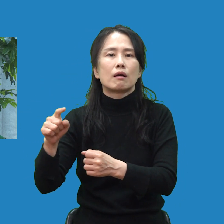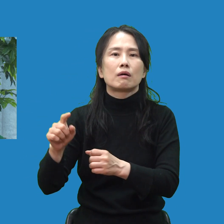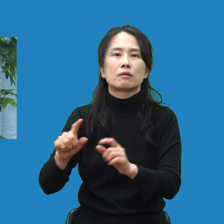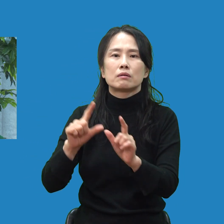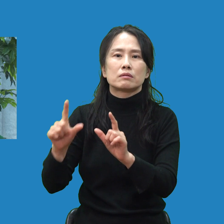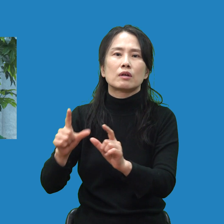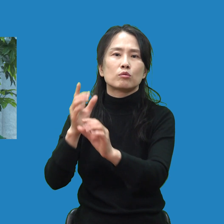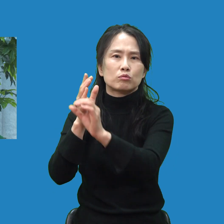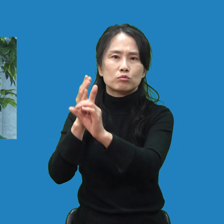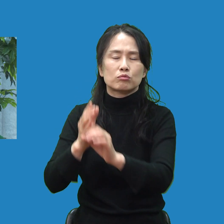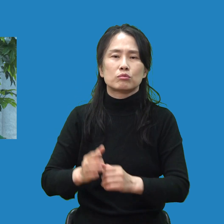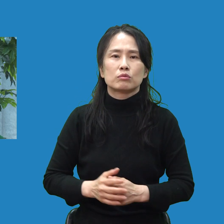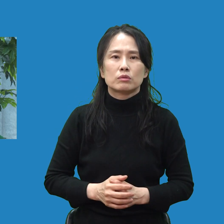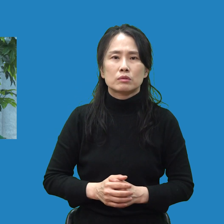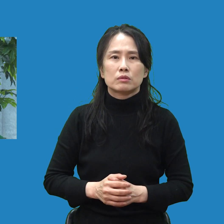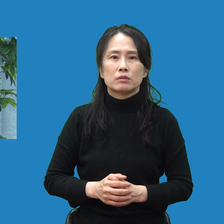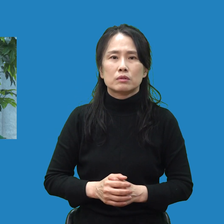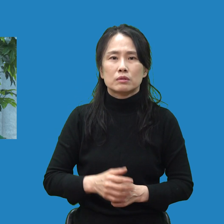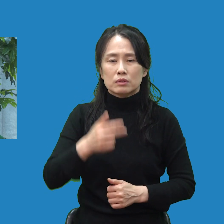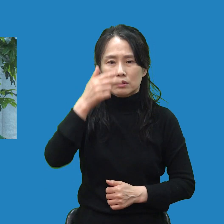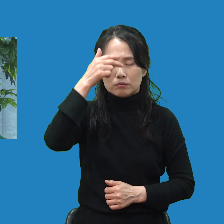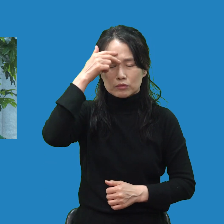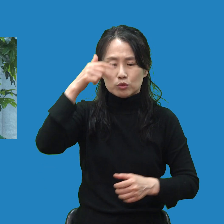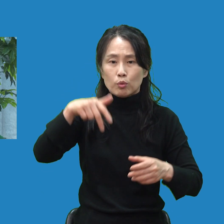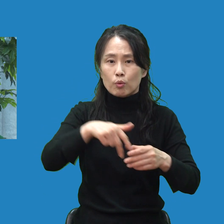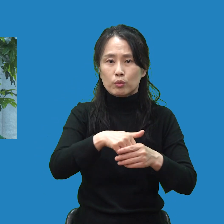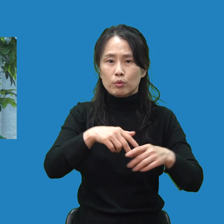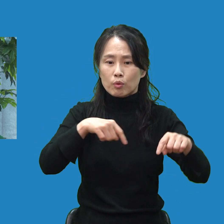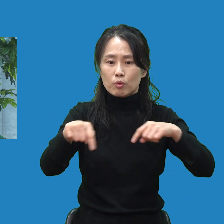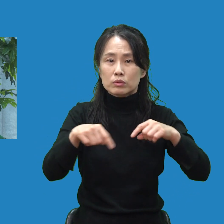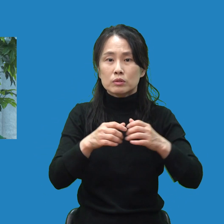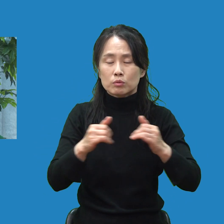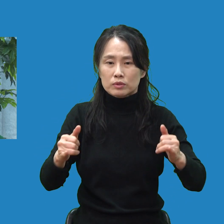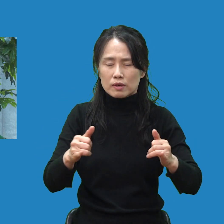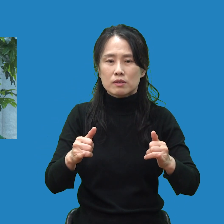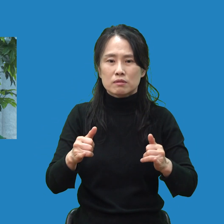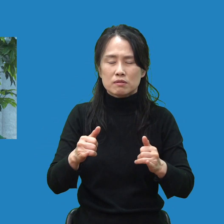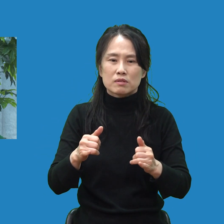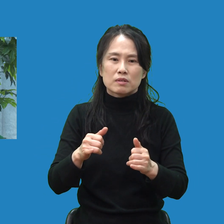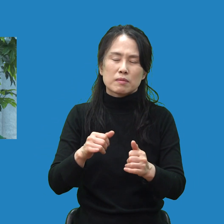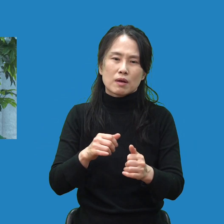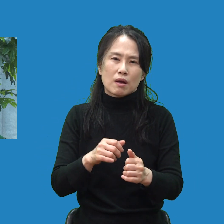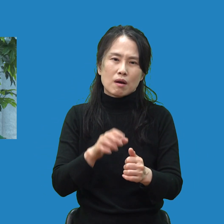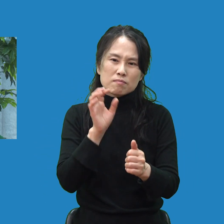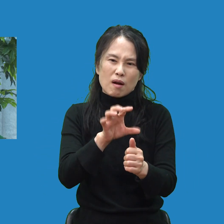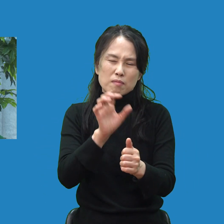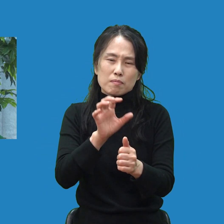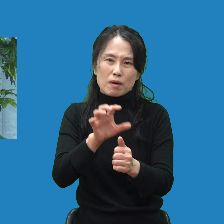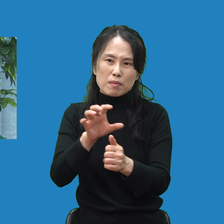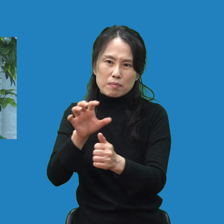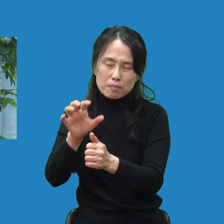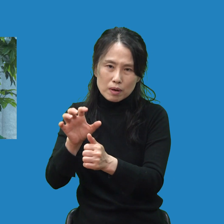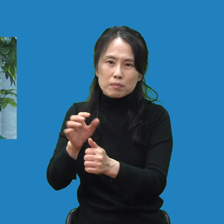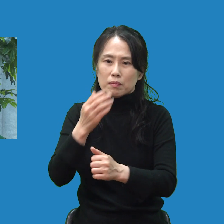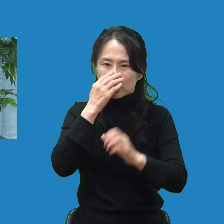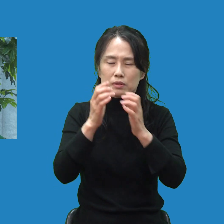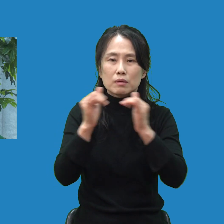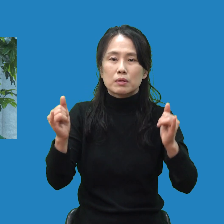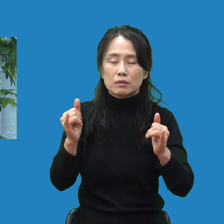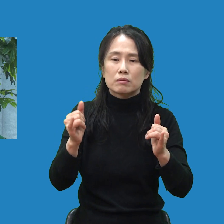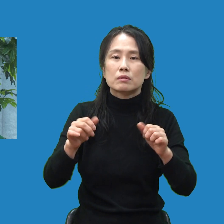이런 사람들에게 사방으로 찢긴 그런 모습, 목자 없는 양 같은 그런